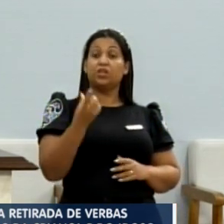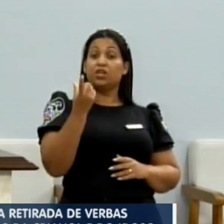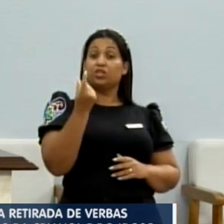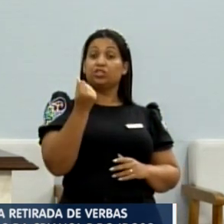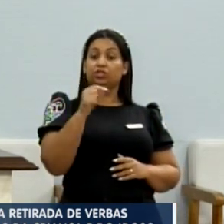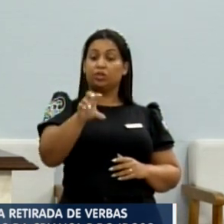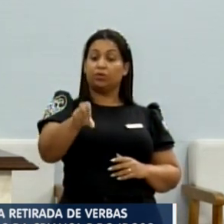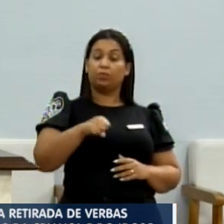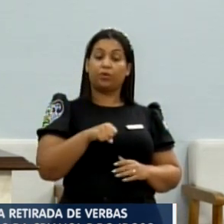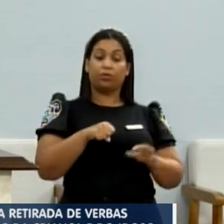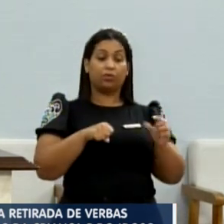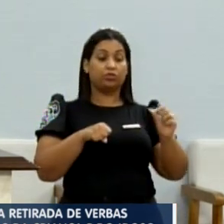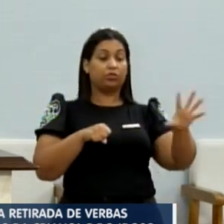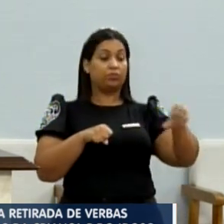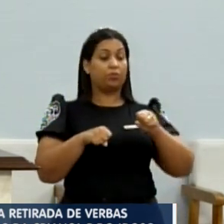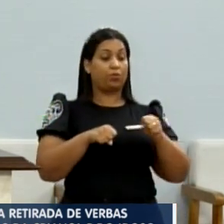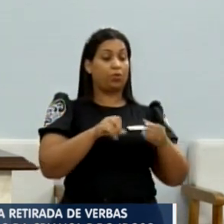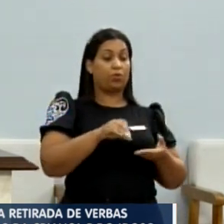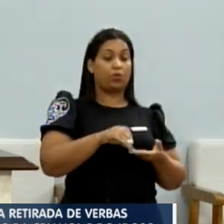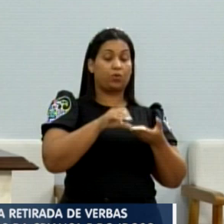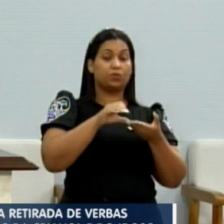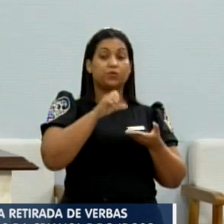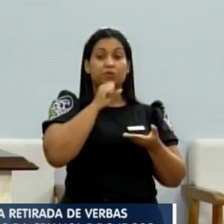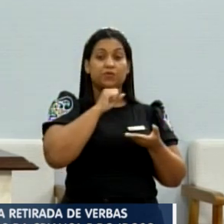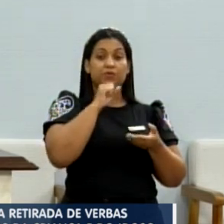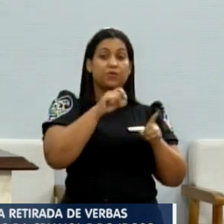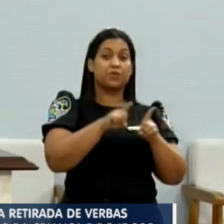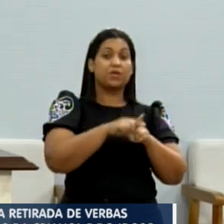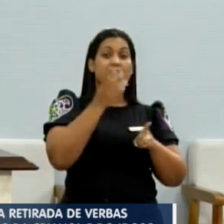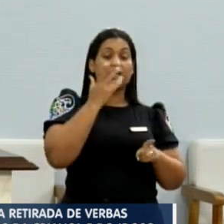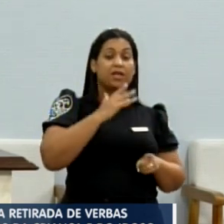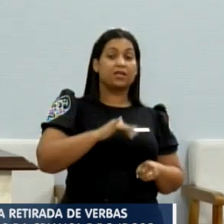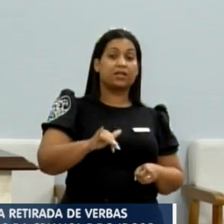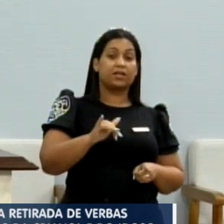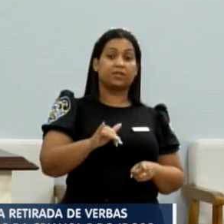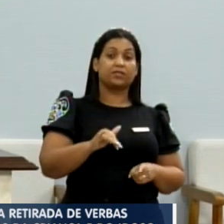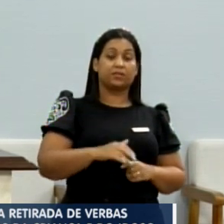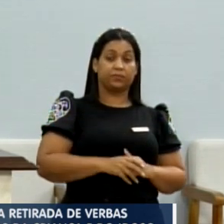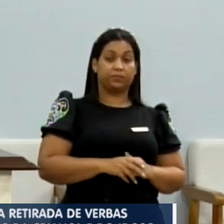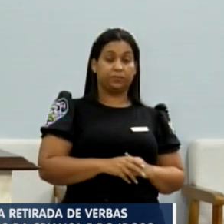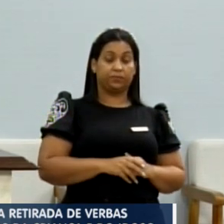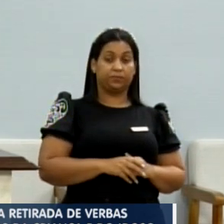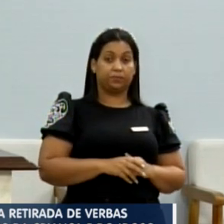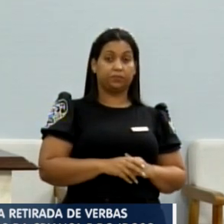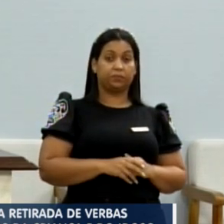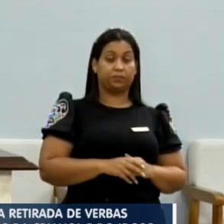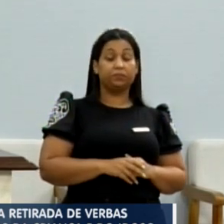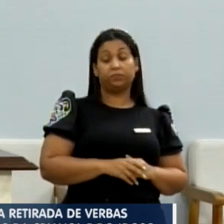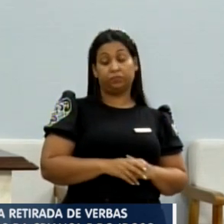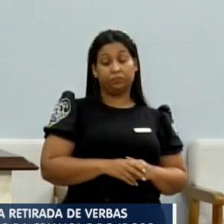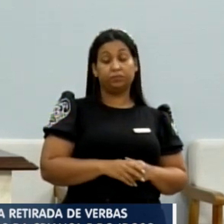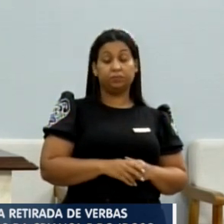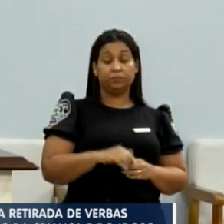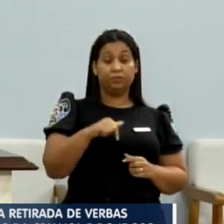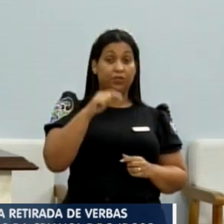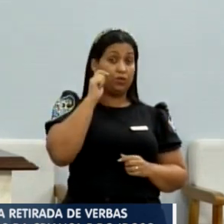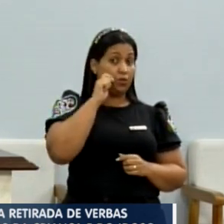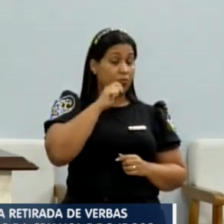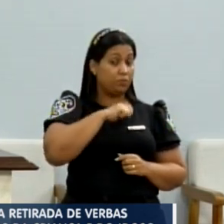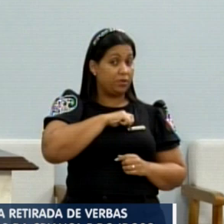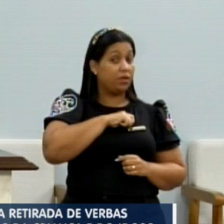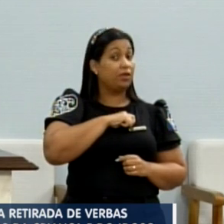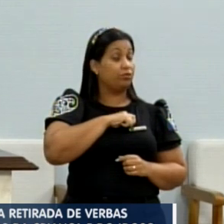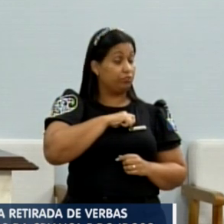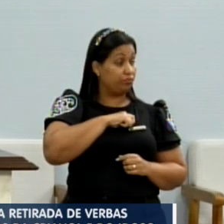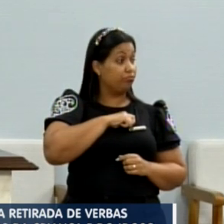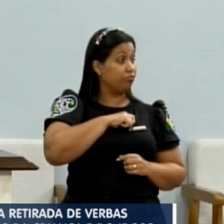dinheiro dos conselhos do Idoso e da Criança e do Adolescente o município pasmem